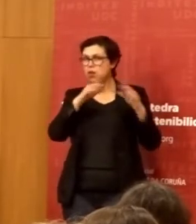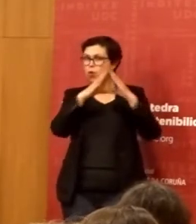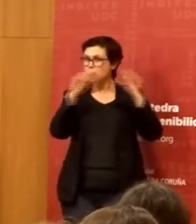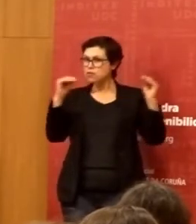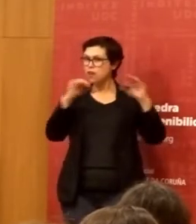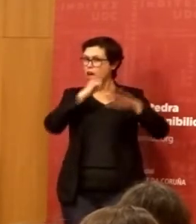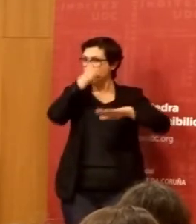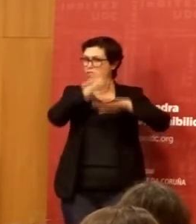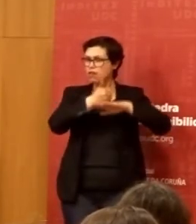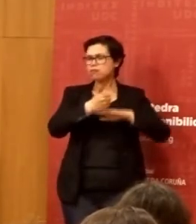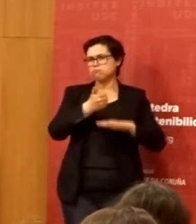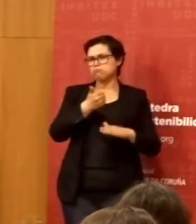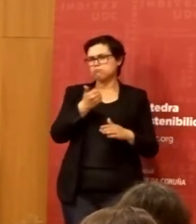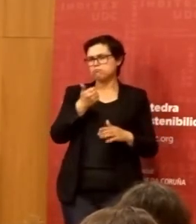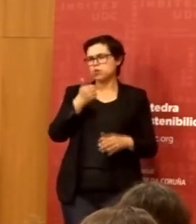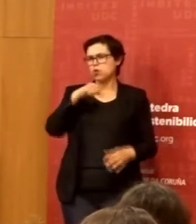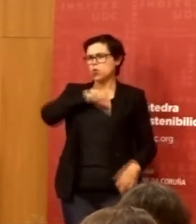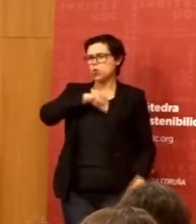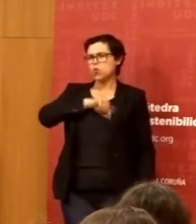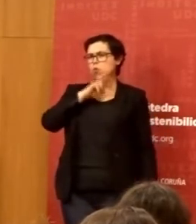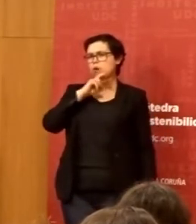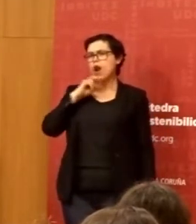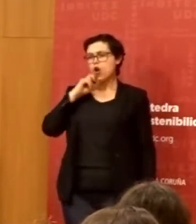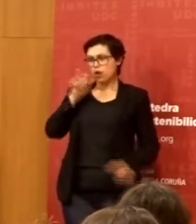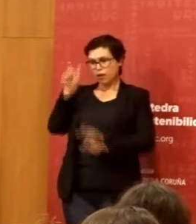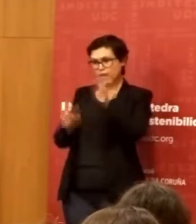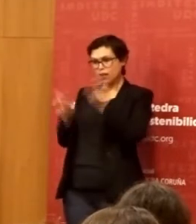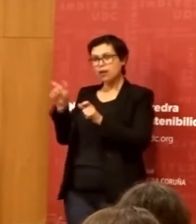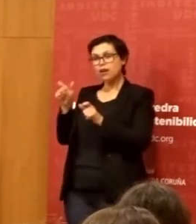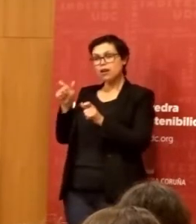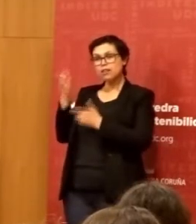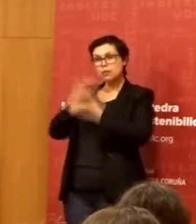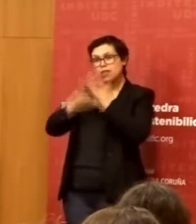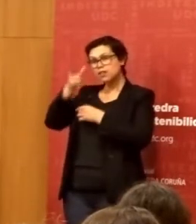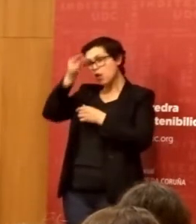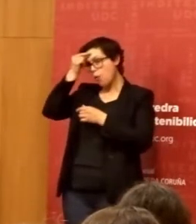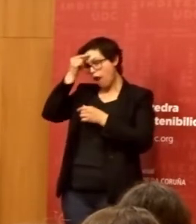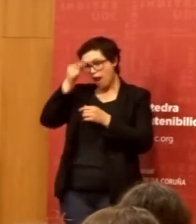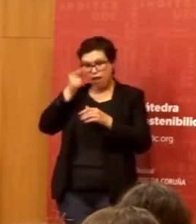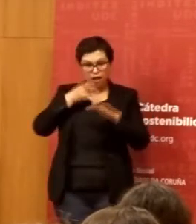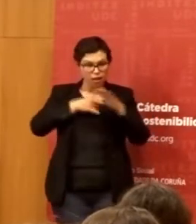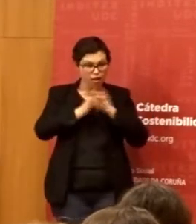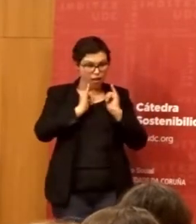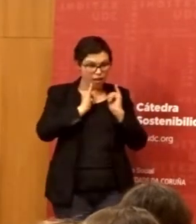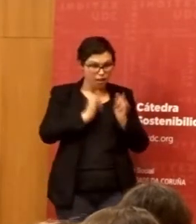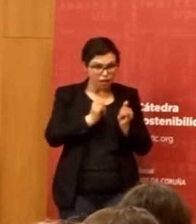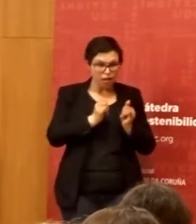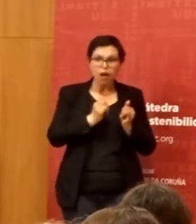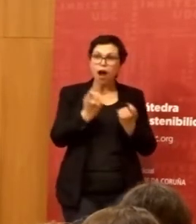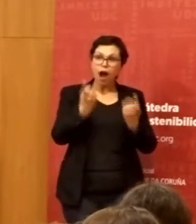muy apreciada, ¿no? Y para una persona con discapacidad intelectual, sentirse alumno universitario